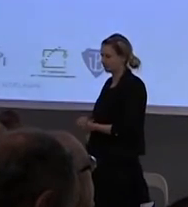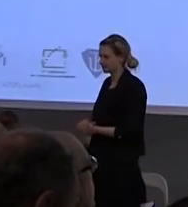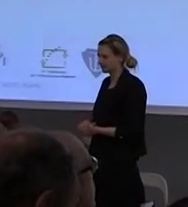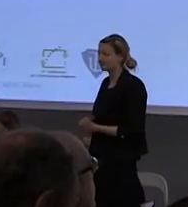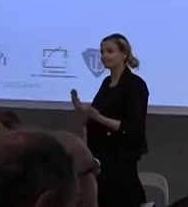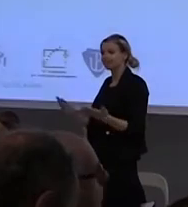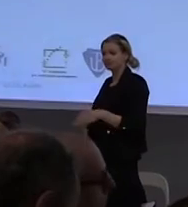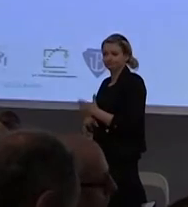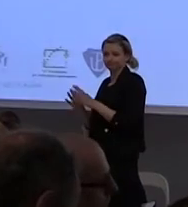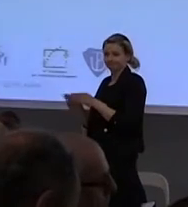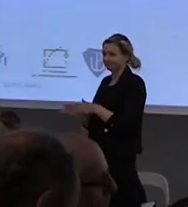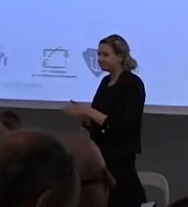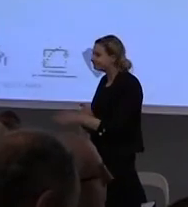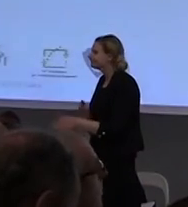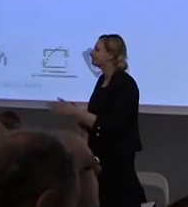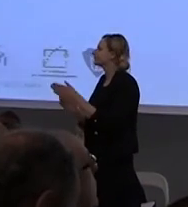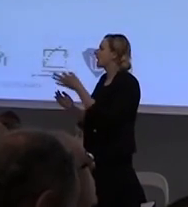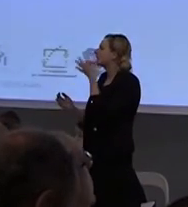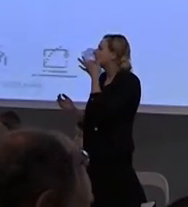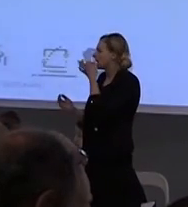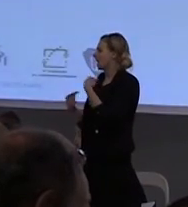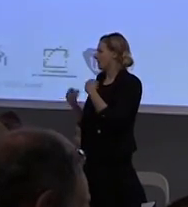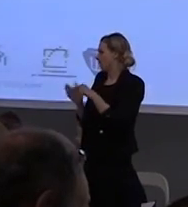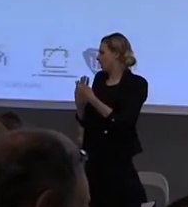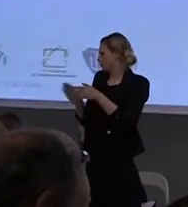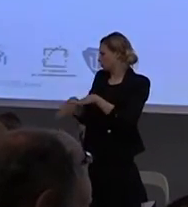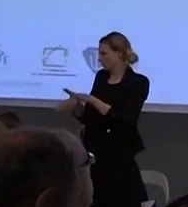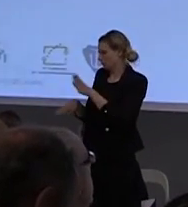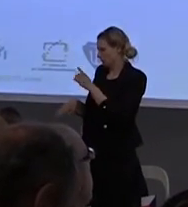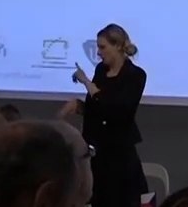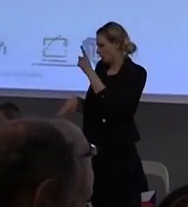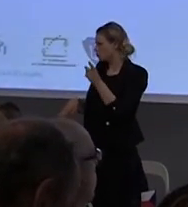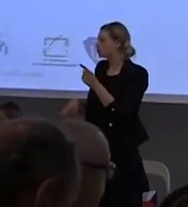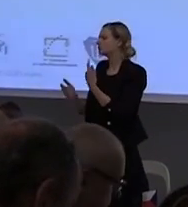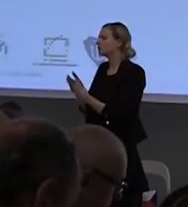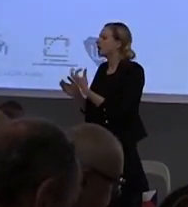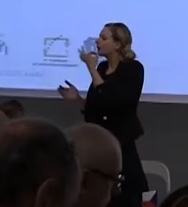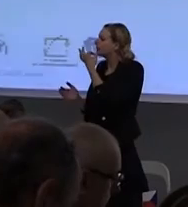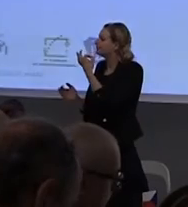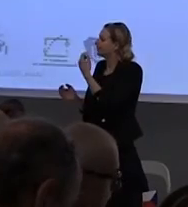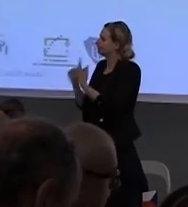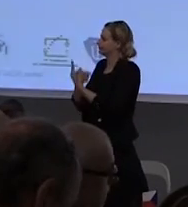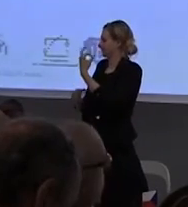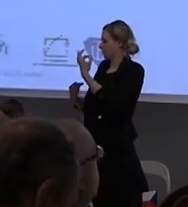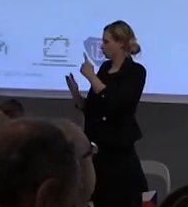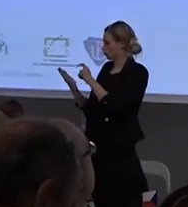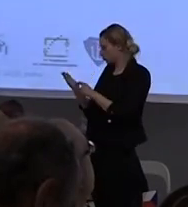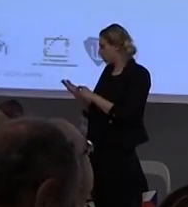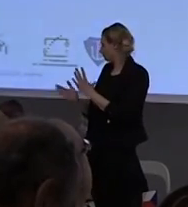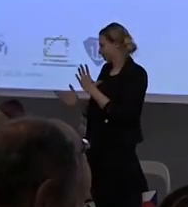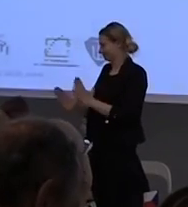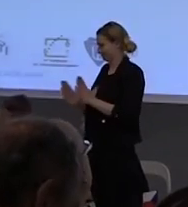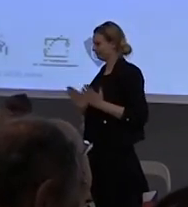celý den k dispozici. Budu na odpoledním workshopu, stejně jako moji kolegové, a můžeme vám zodpovědět vaše dotazy. Děkuji